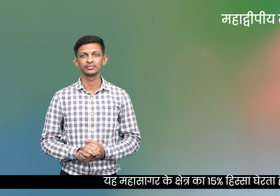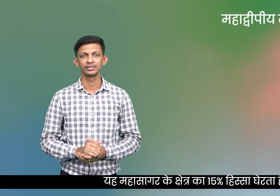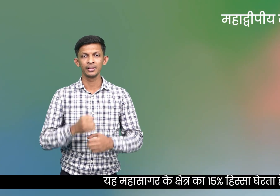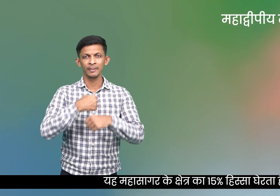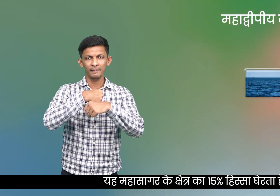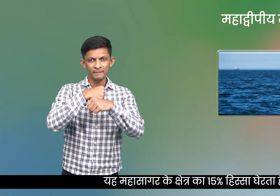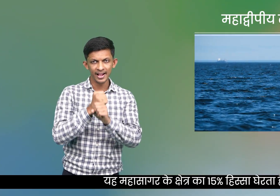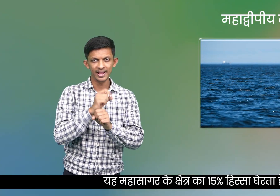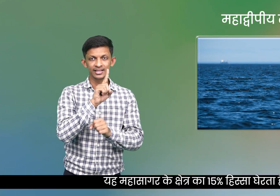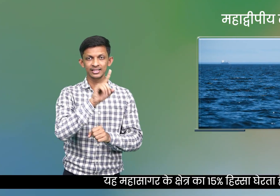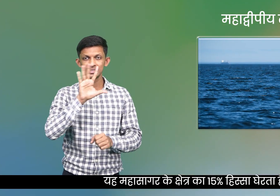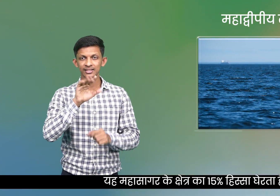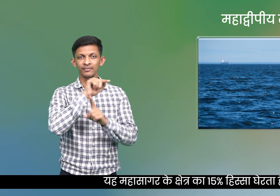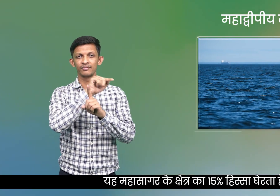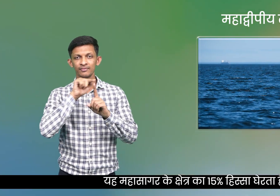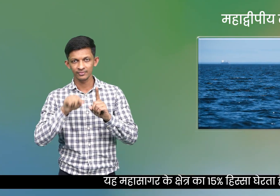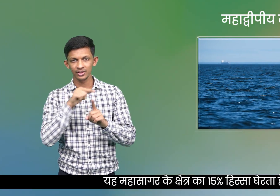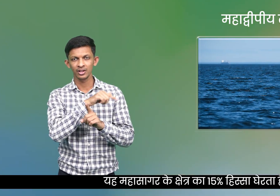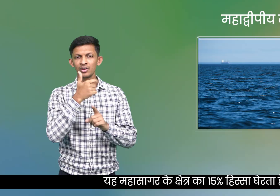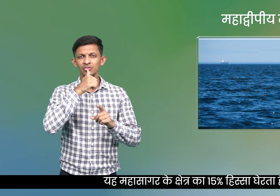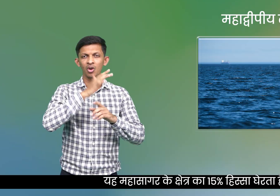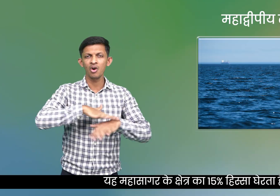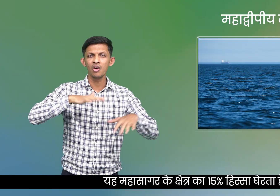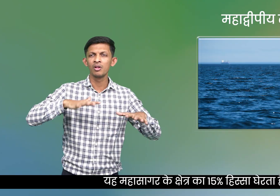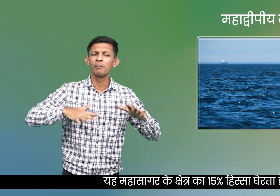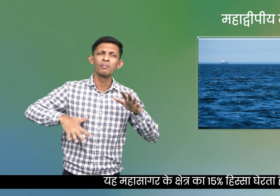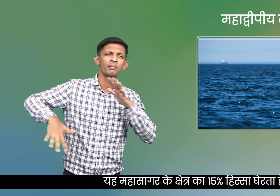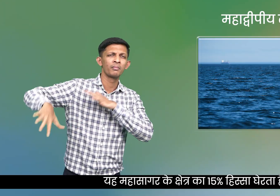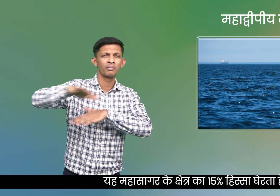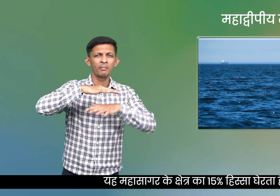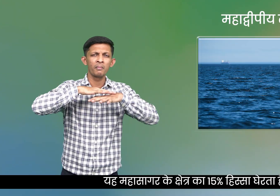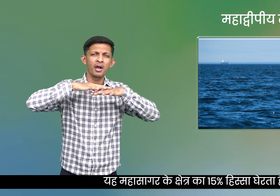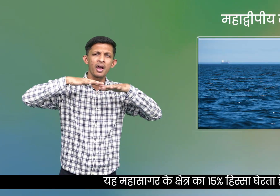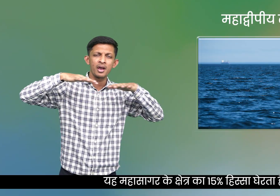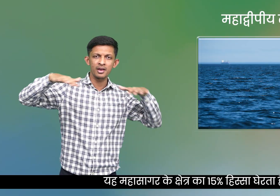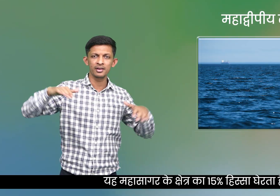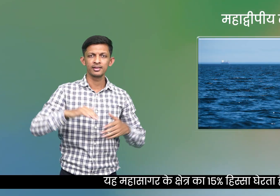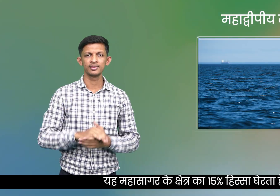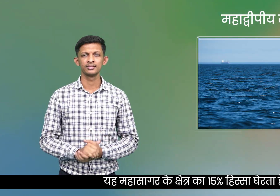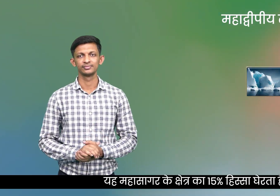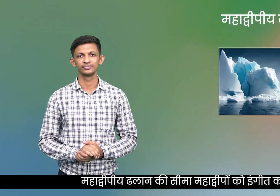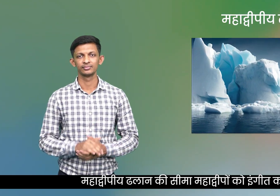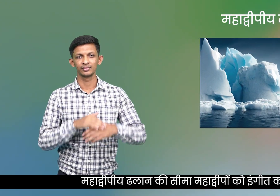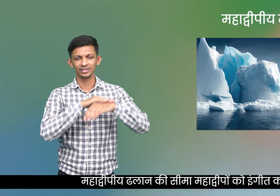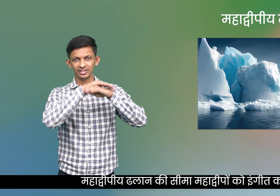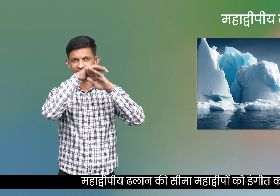यह महासागर के क्षेत्र का 15% हिस्सा घेरता है।